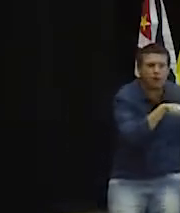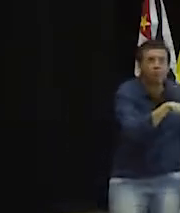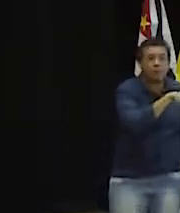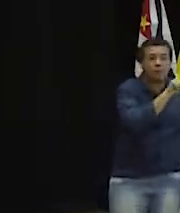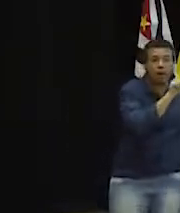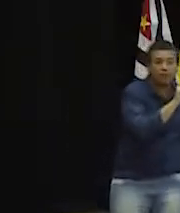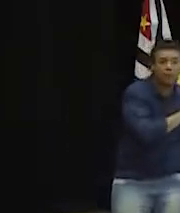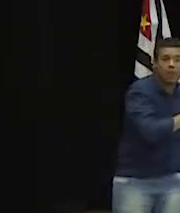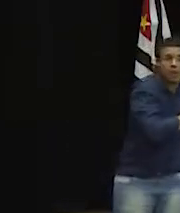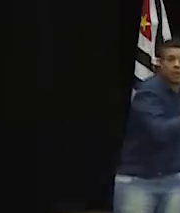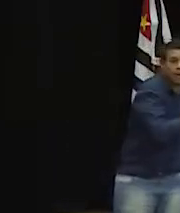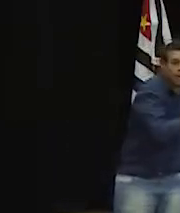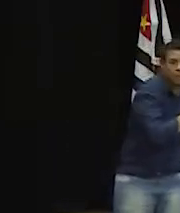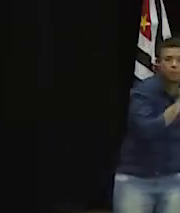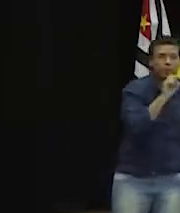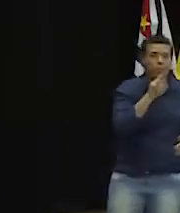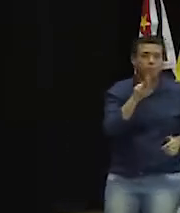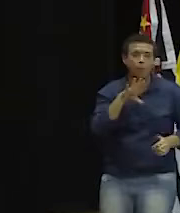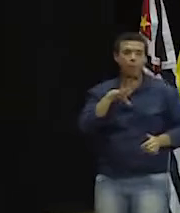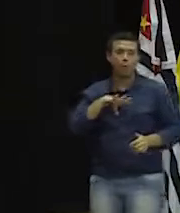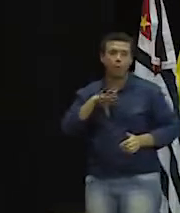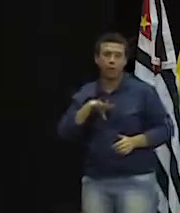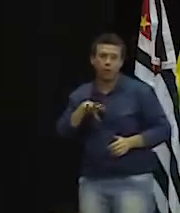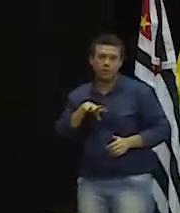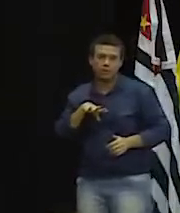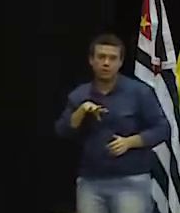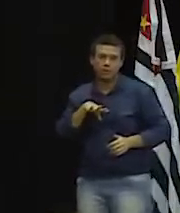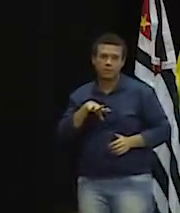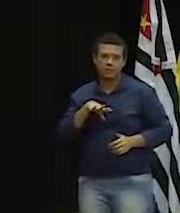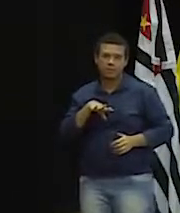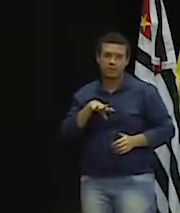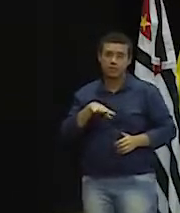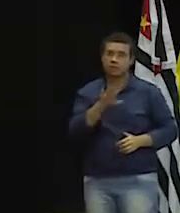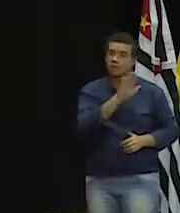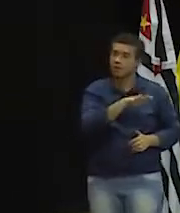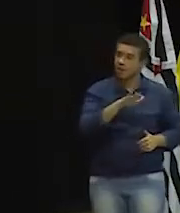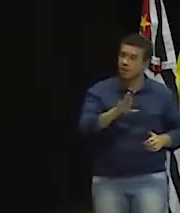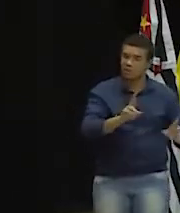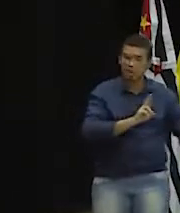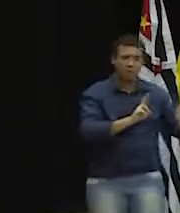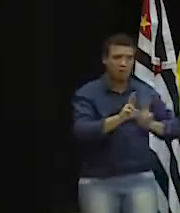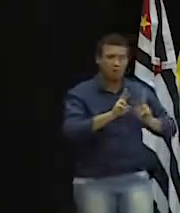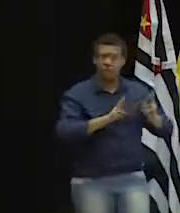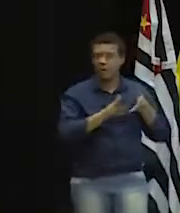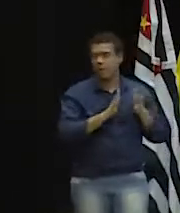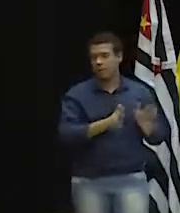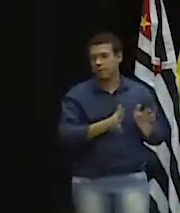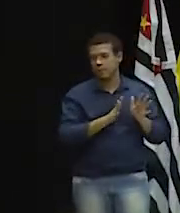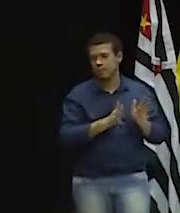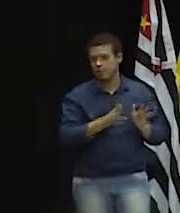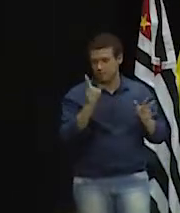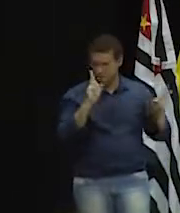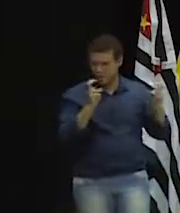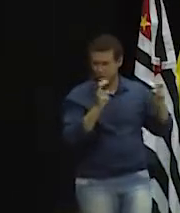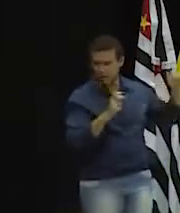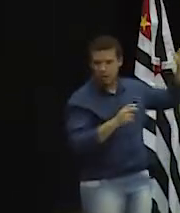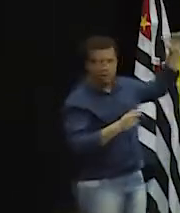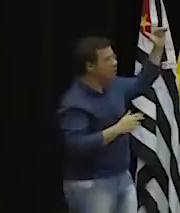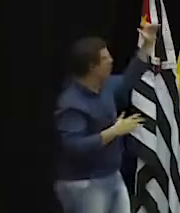Eu continuei perguntando, vocês preferem a história em Libras ou em português? Todos responderam